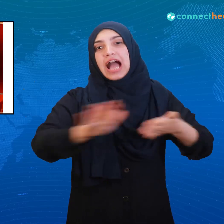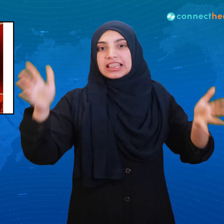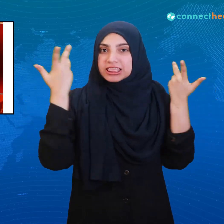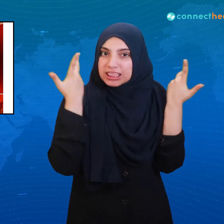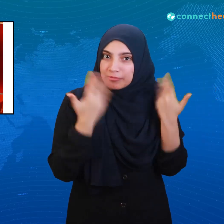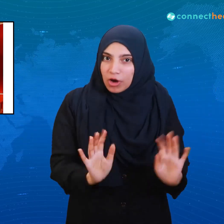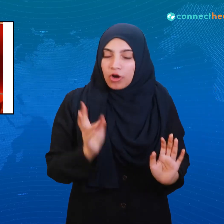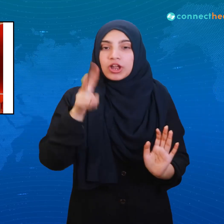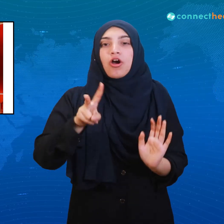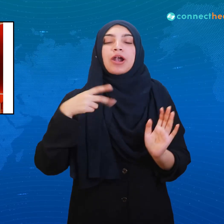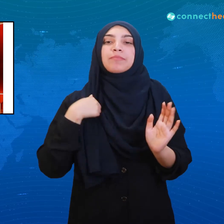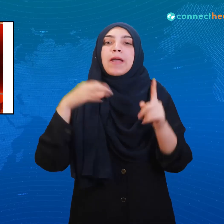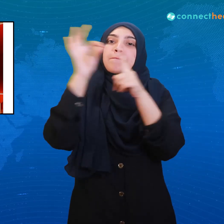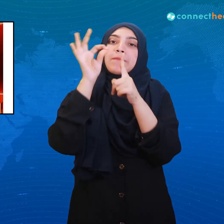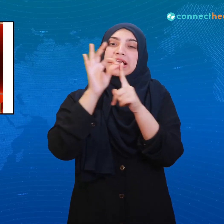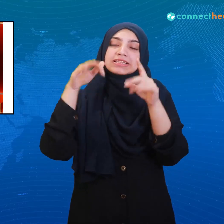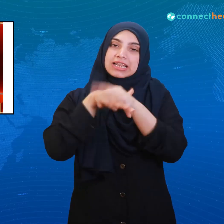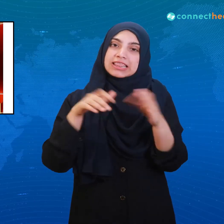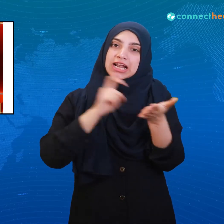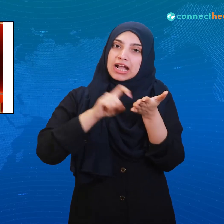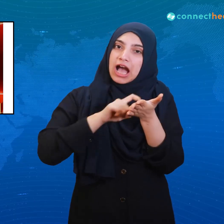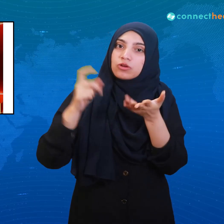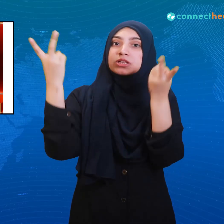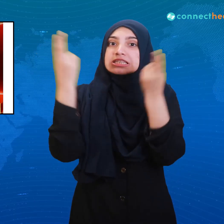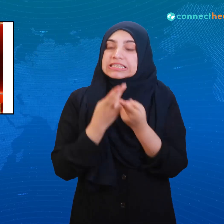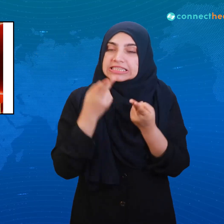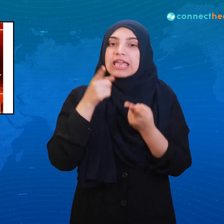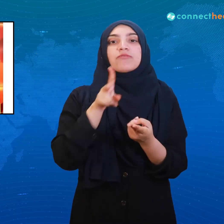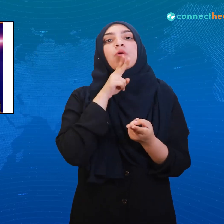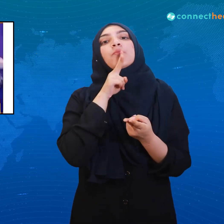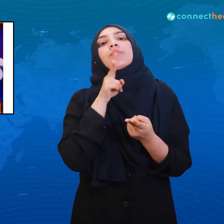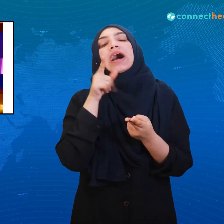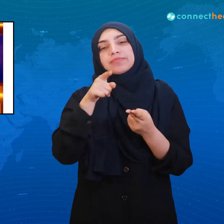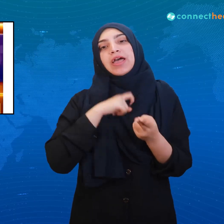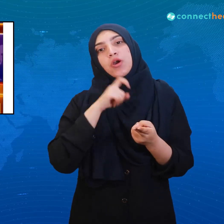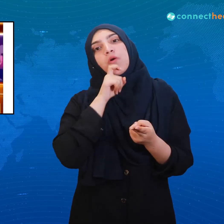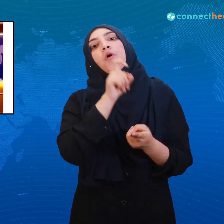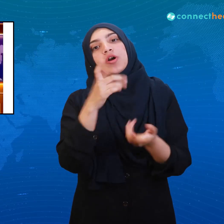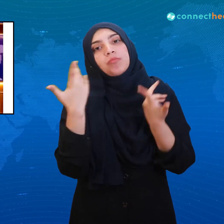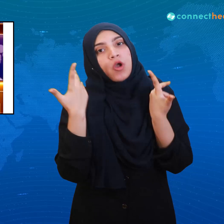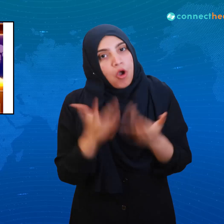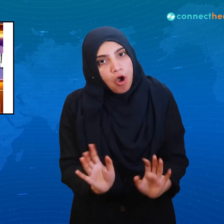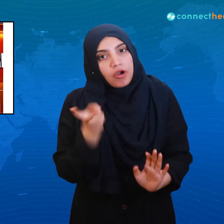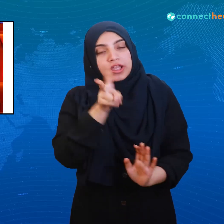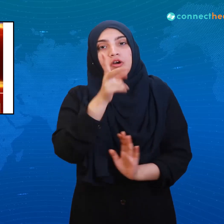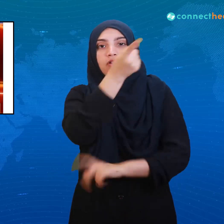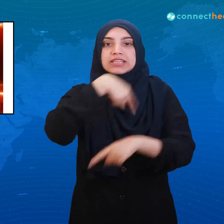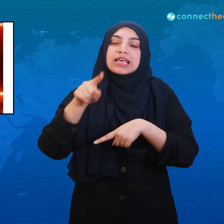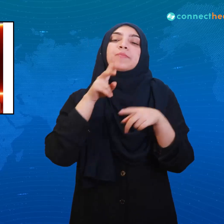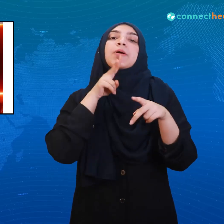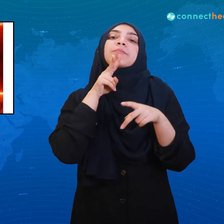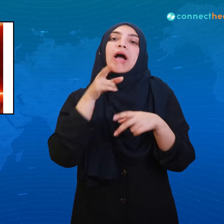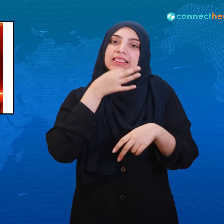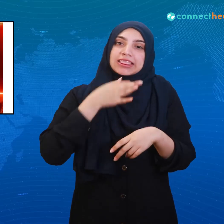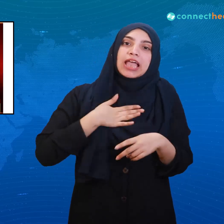है। फरमान में इस्लामी जमहूरिया पाकिस्तान के दस्तूर के आर्टिकल 54 की शिक 3 के तहत तस्दीक करदा इख्तियारात को